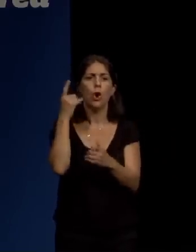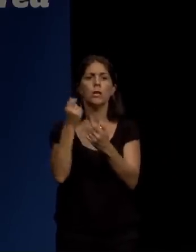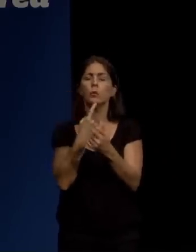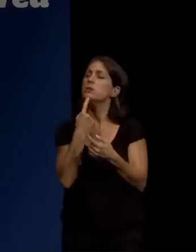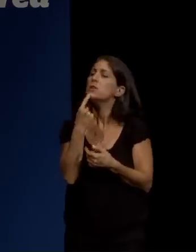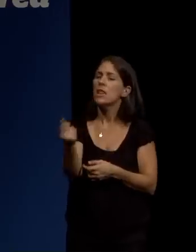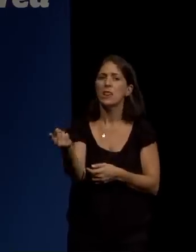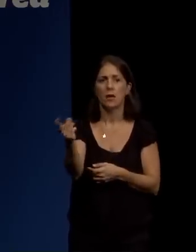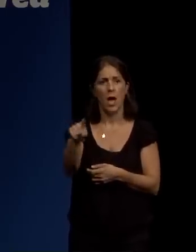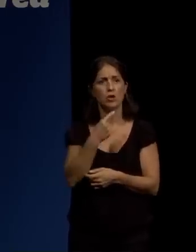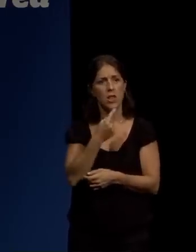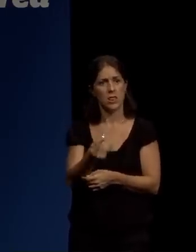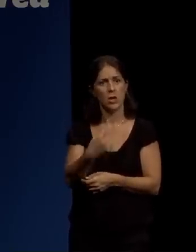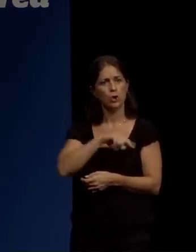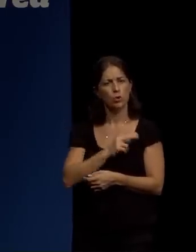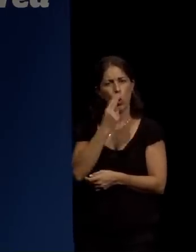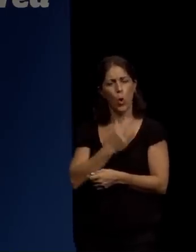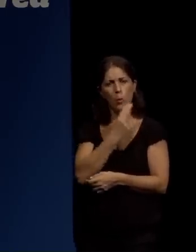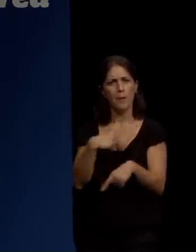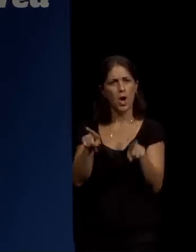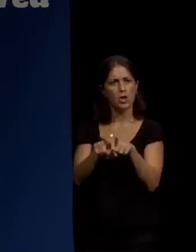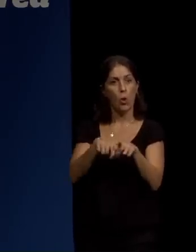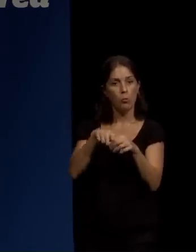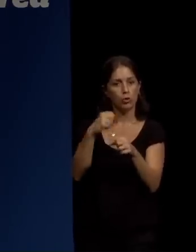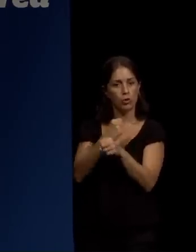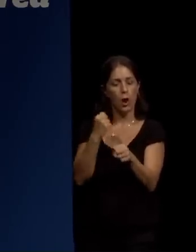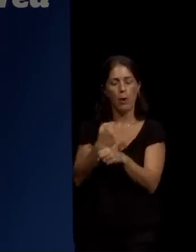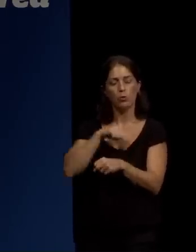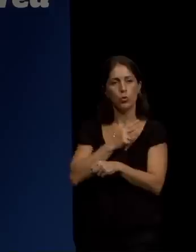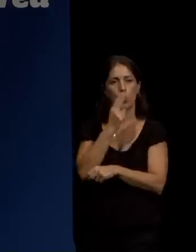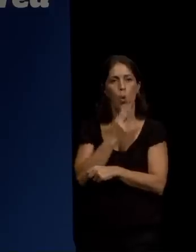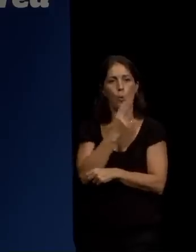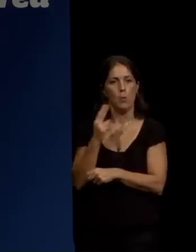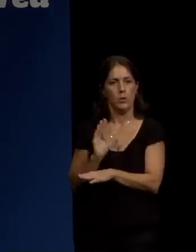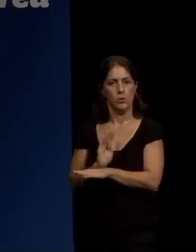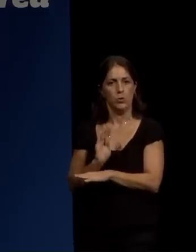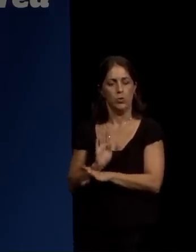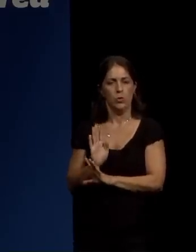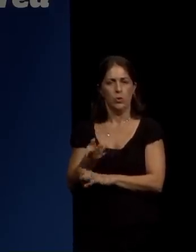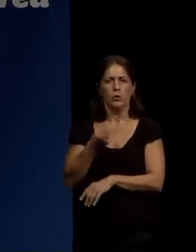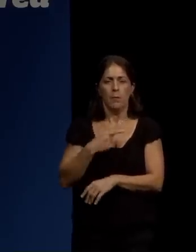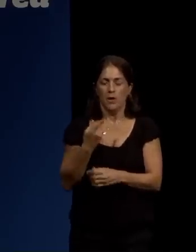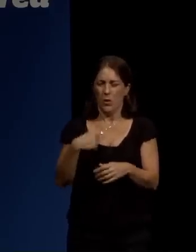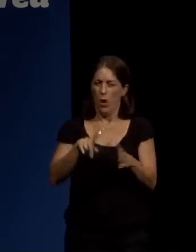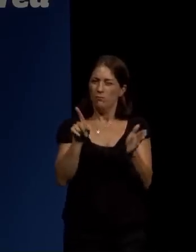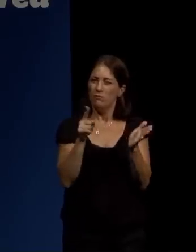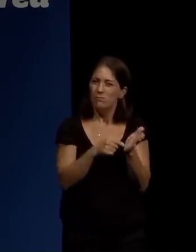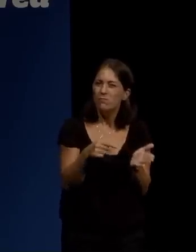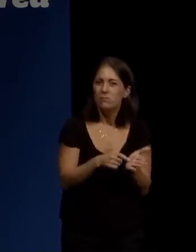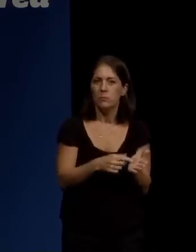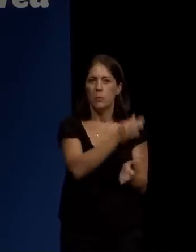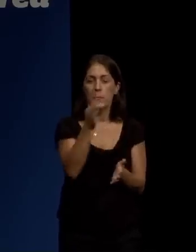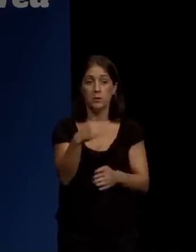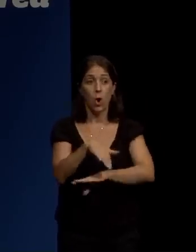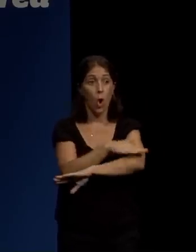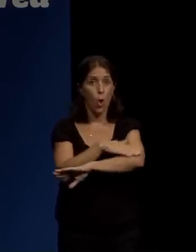trasladarlles o noso compromiso cos postos de traballo e ca necesidade e ca exixencia de que